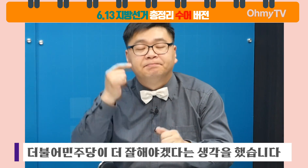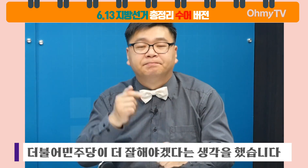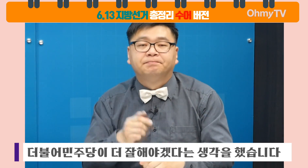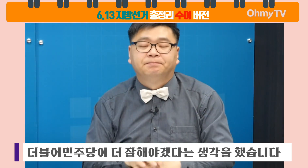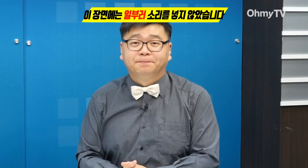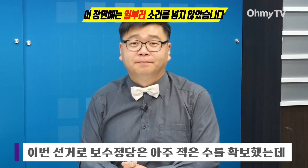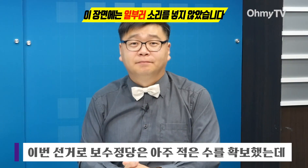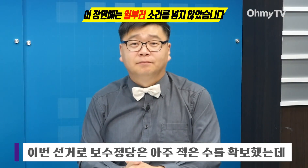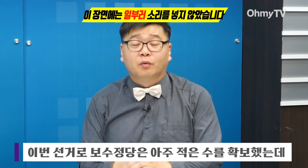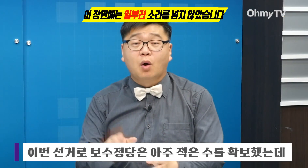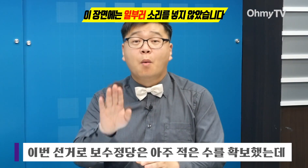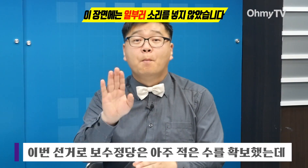됐습니다.